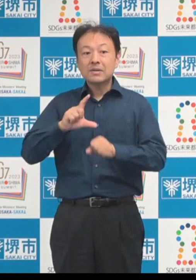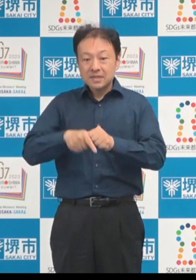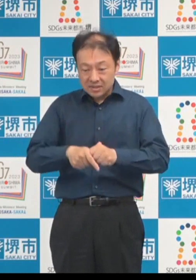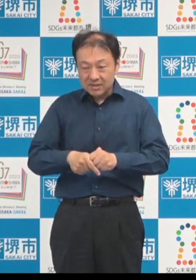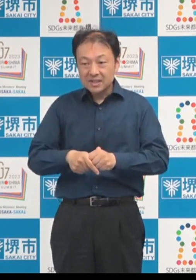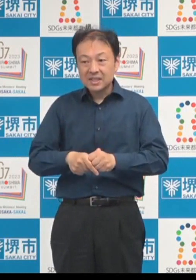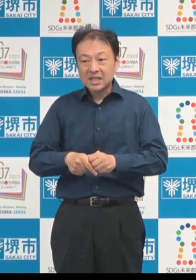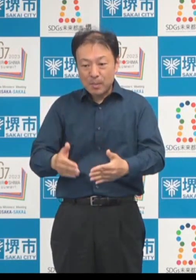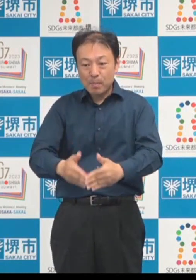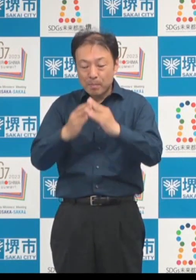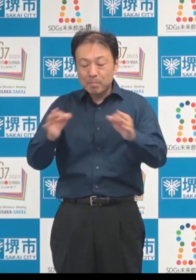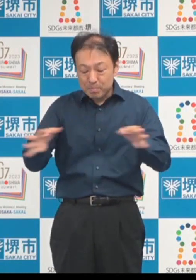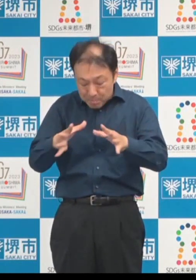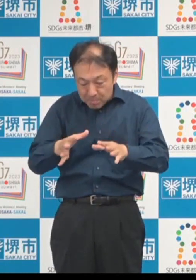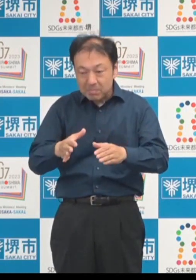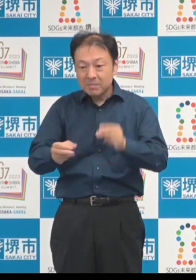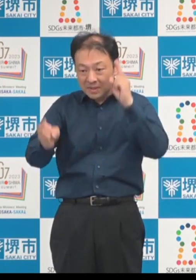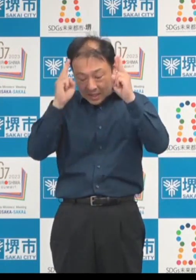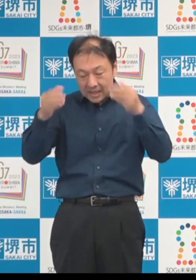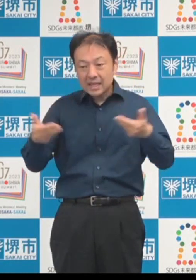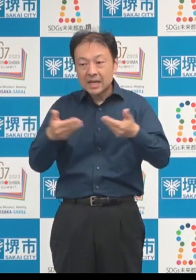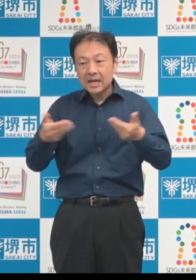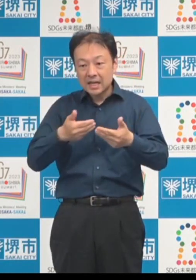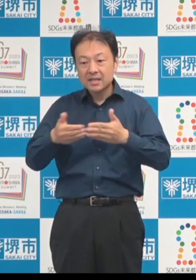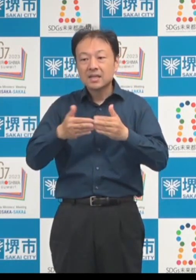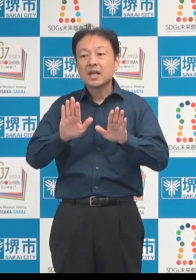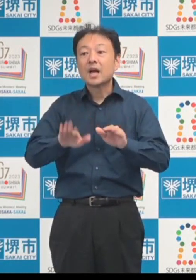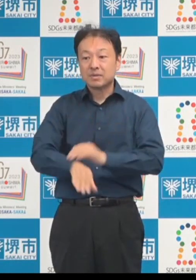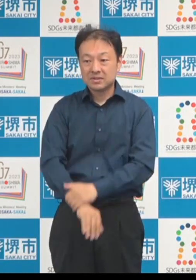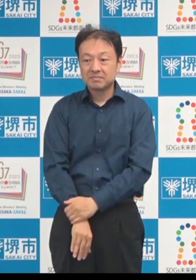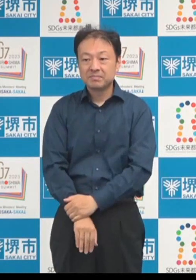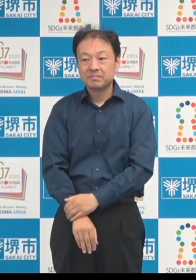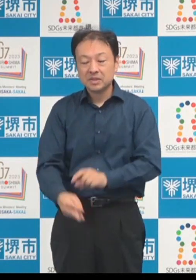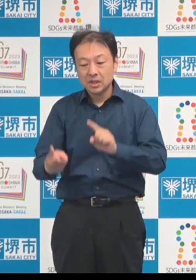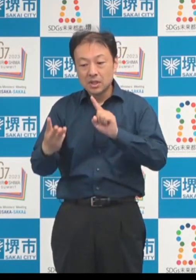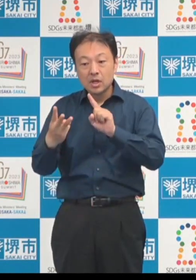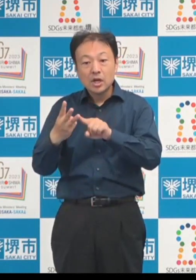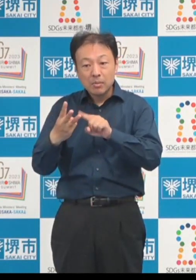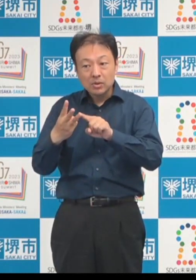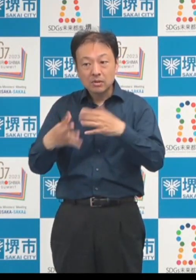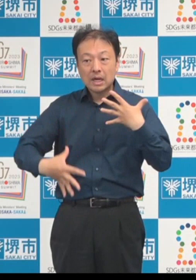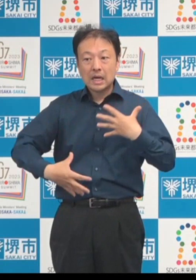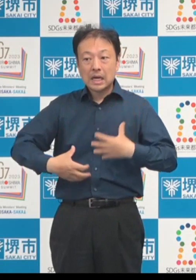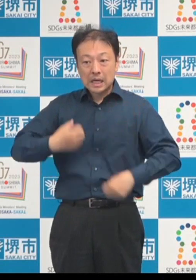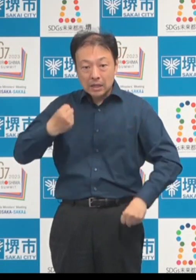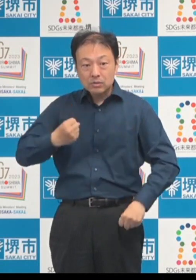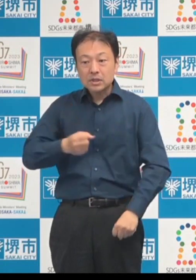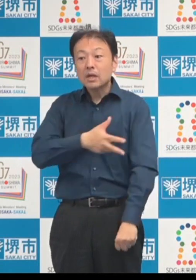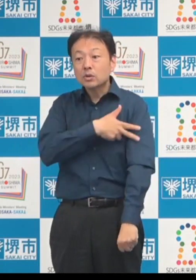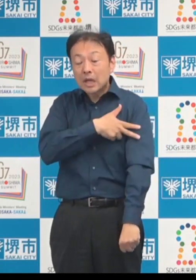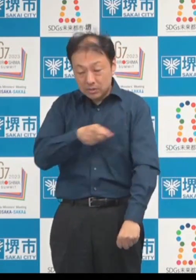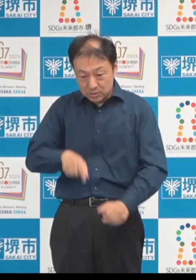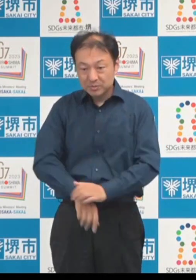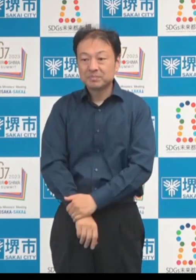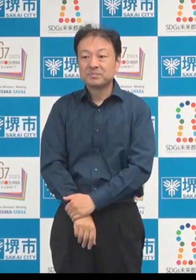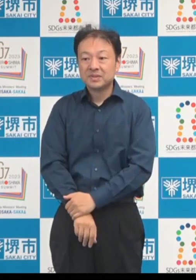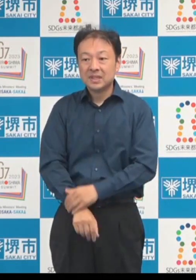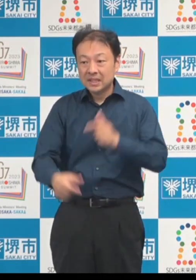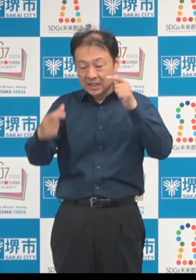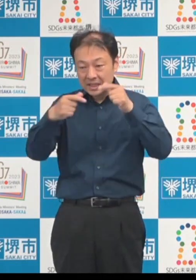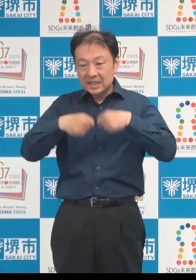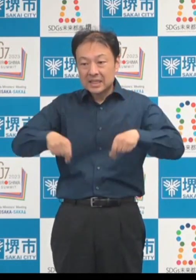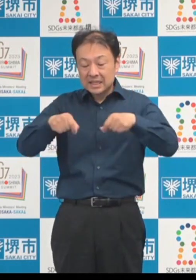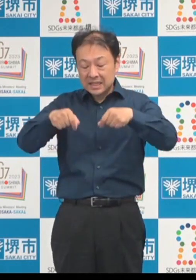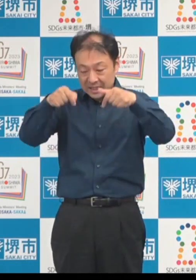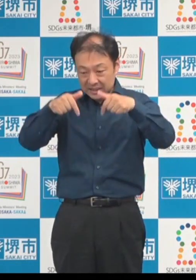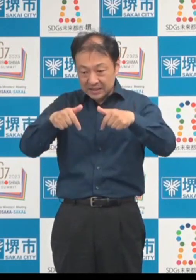方ということが方が配置しております。あともう一人ですね、学生スタッフとしてですね、関西学院大学